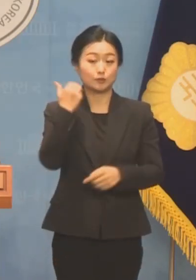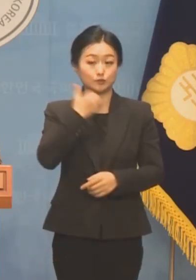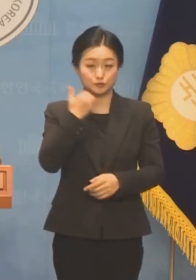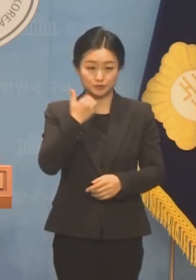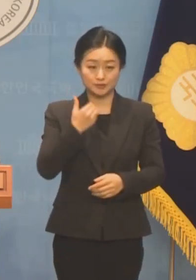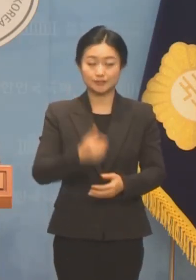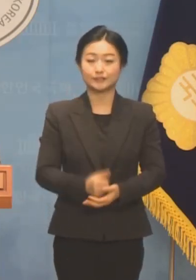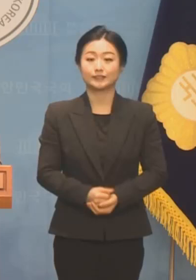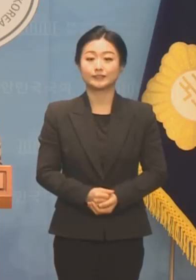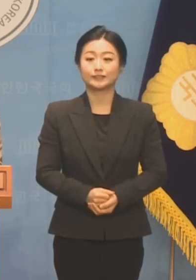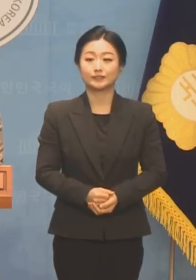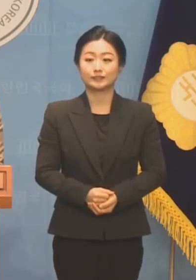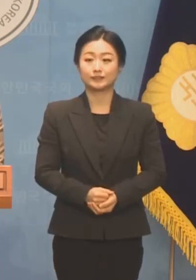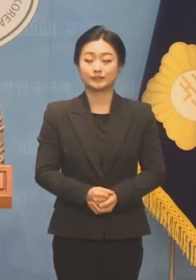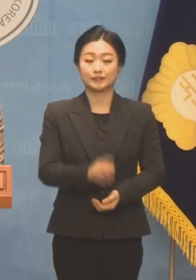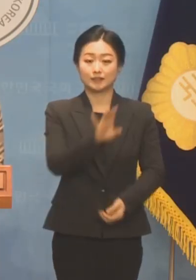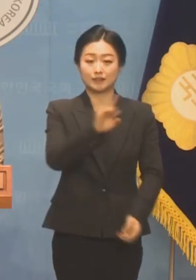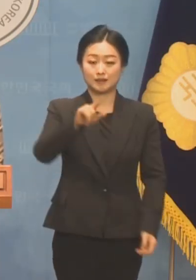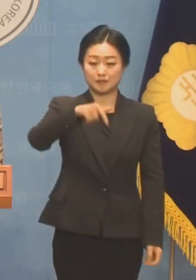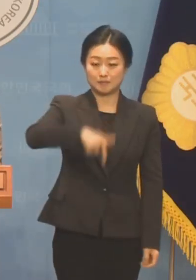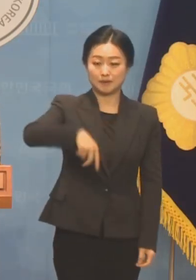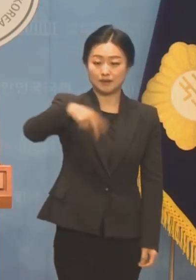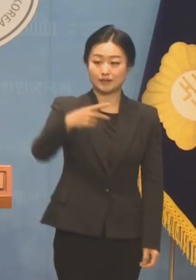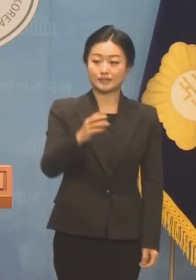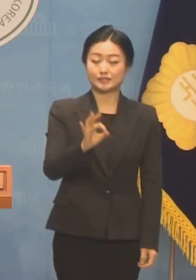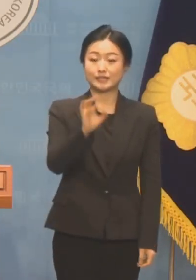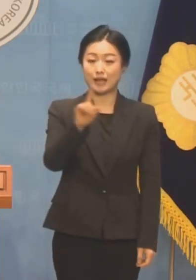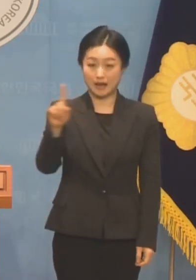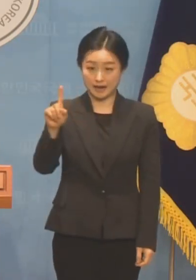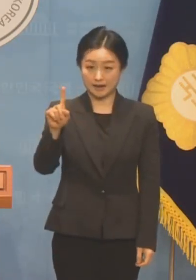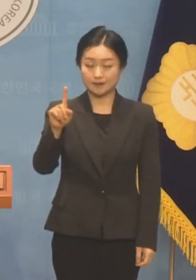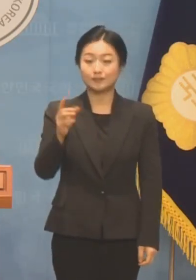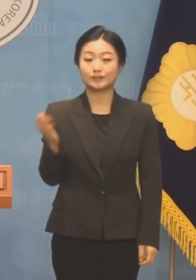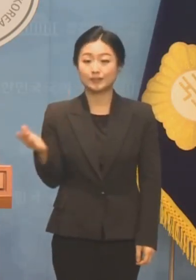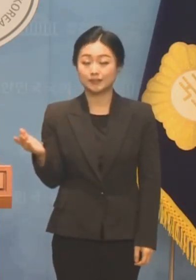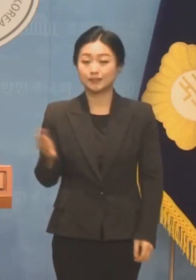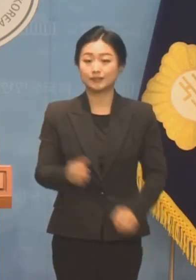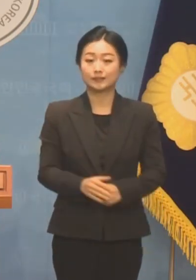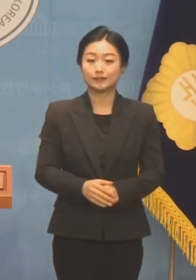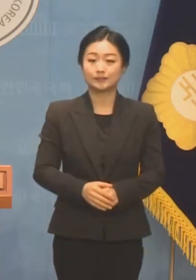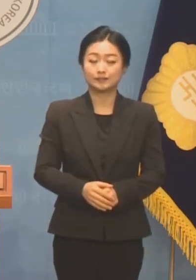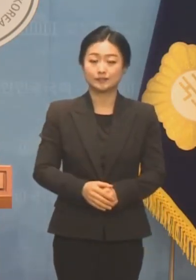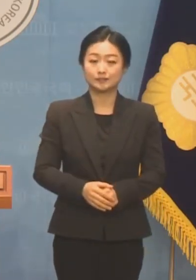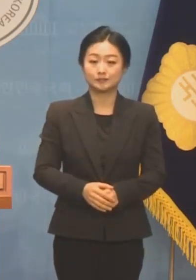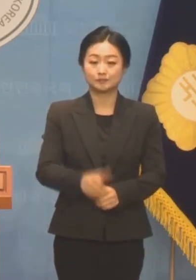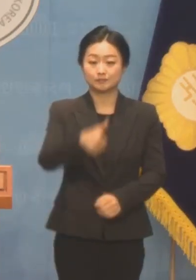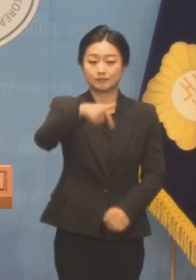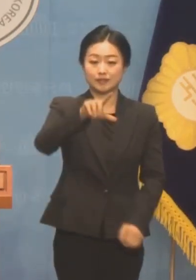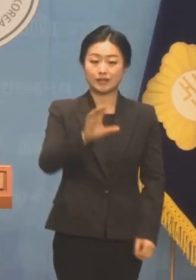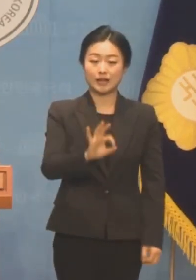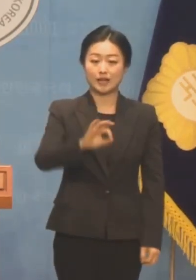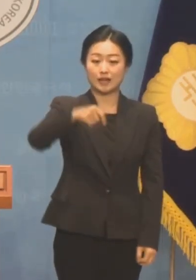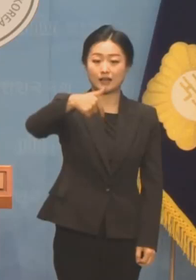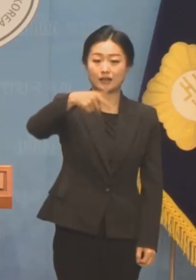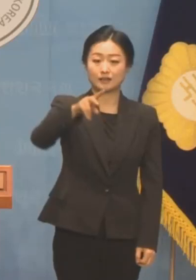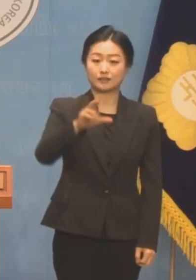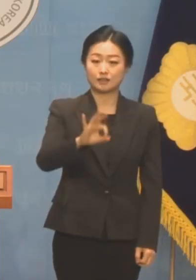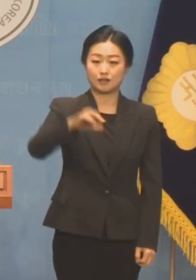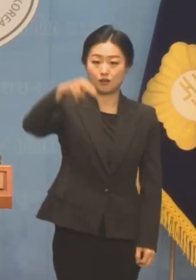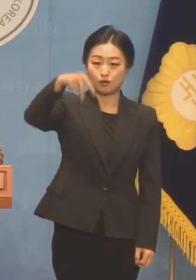성함부터 말씀드리겠습니다. 백승아 의원님 오셨습니다. 그리고 조국혁신당의 강경숙 의원님